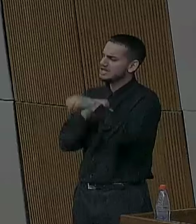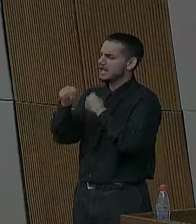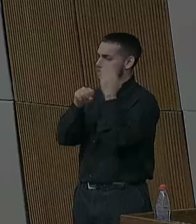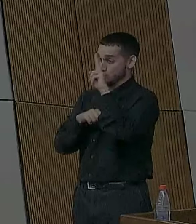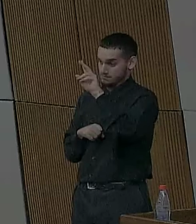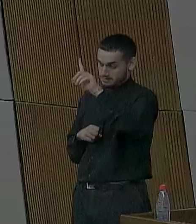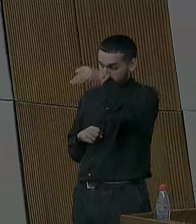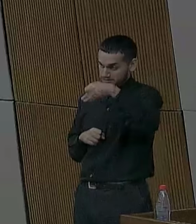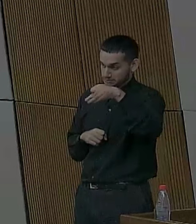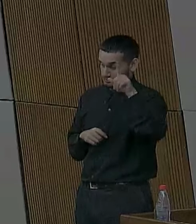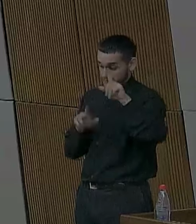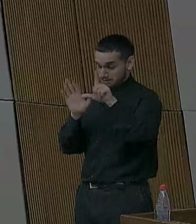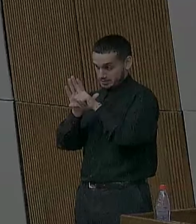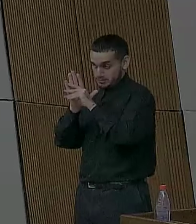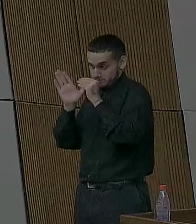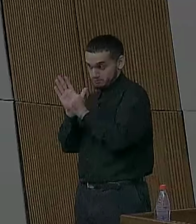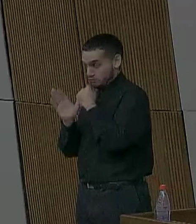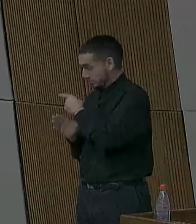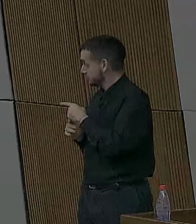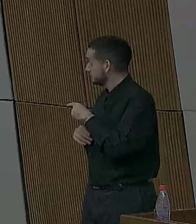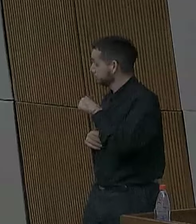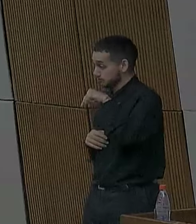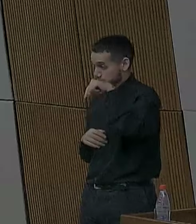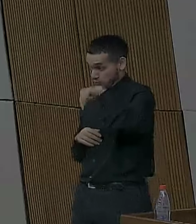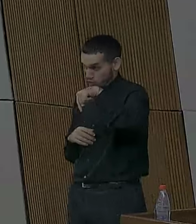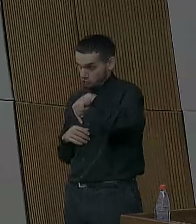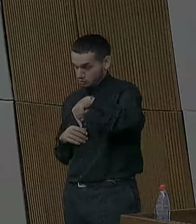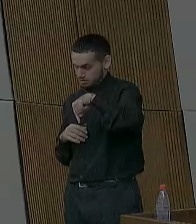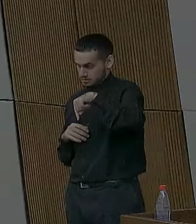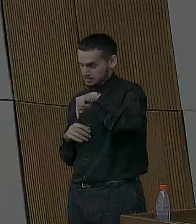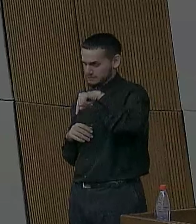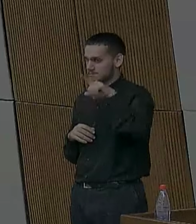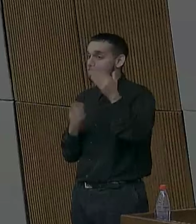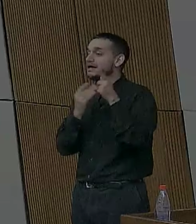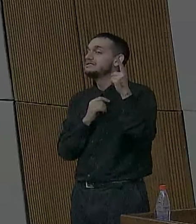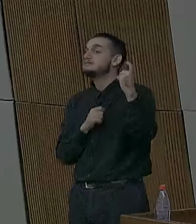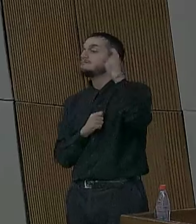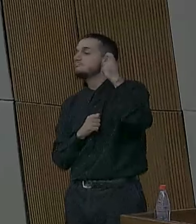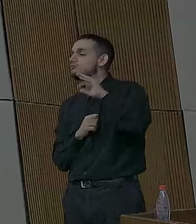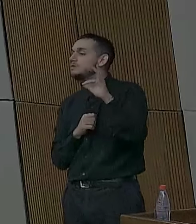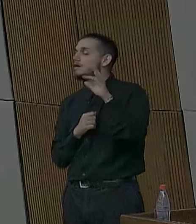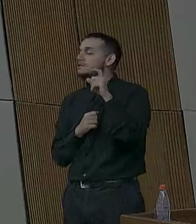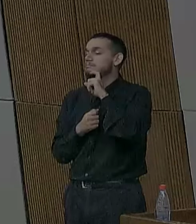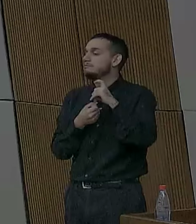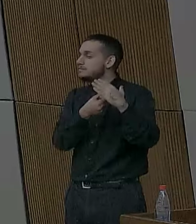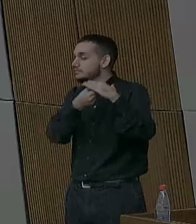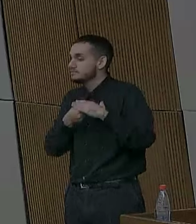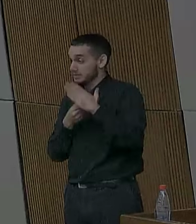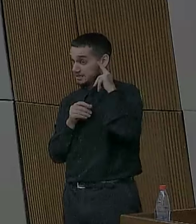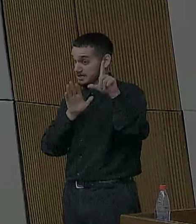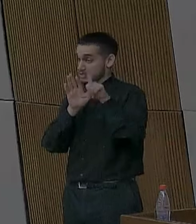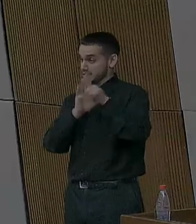poner taxativamente, yo creo que hoy... No sé si nos mintieron o alguien dijo algo en alguna parte del